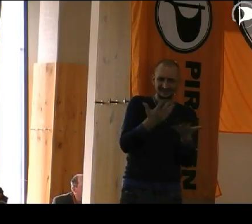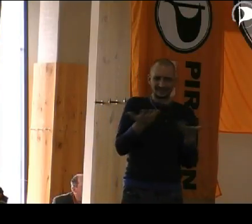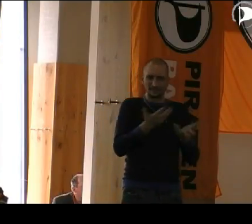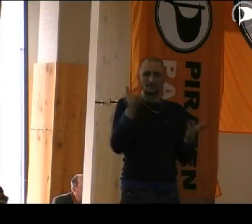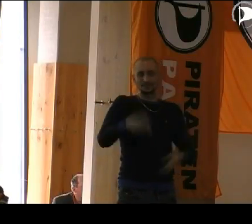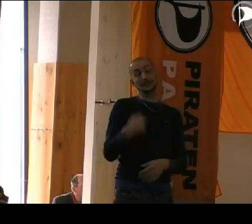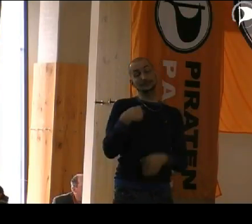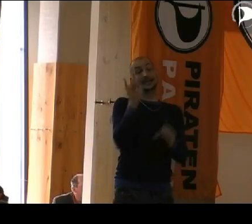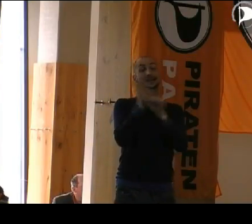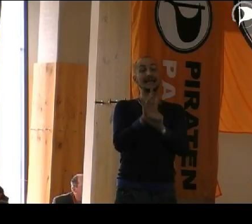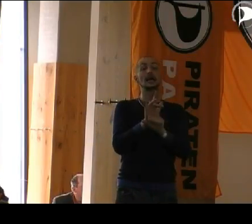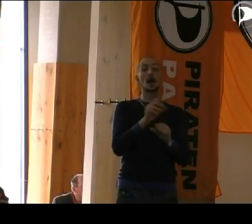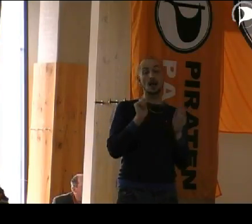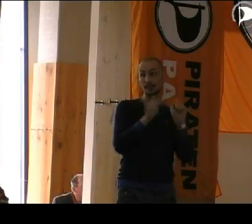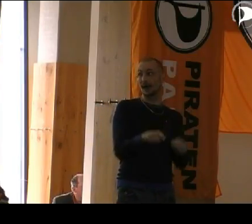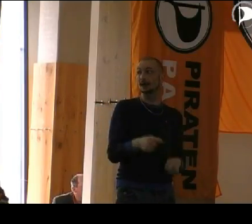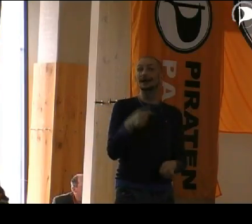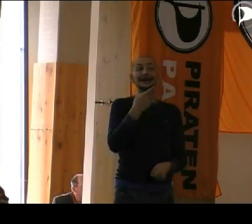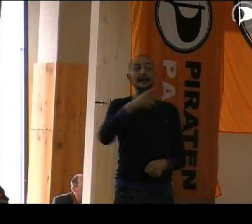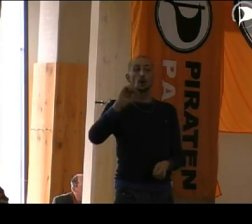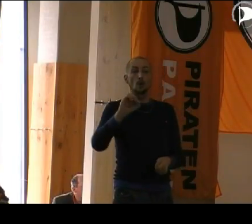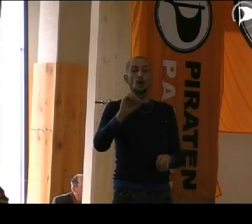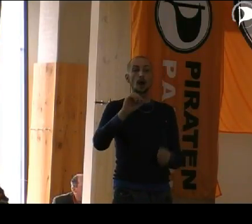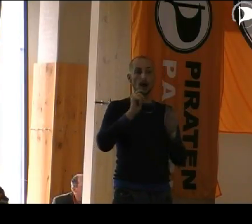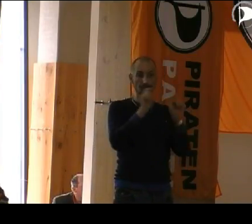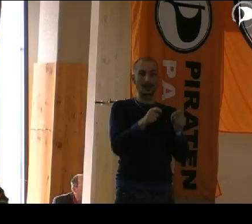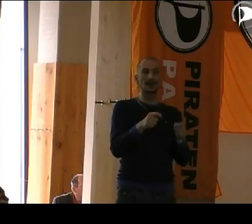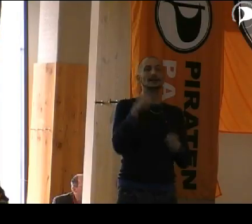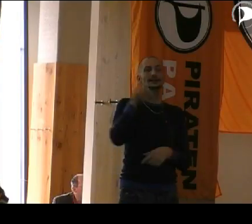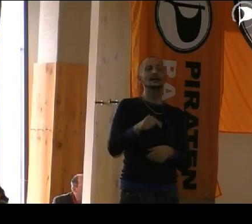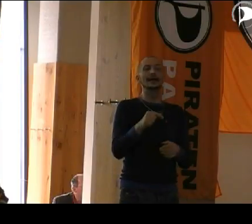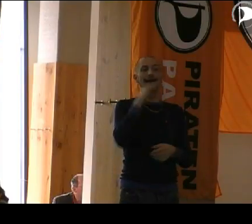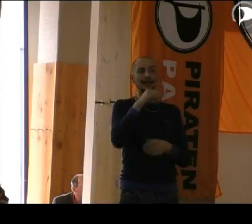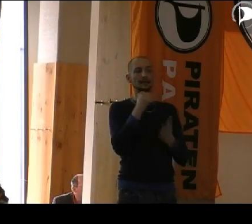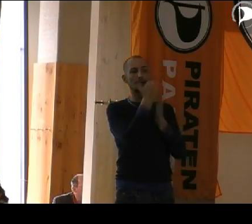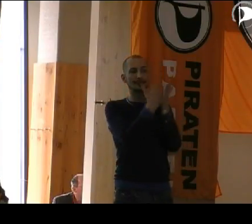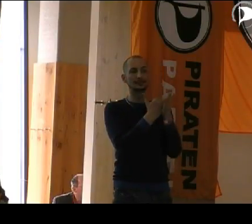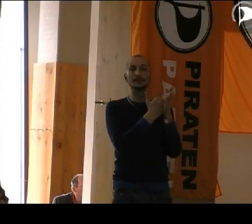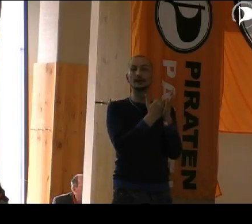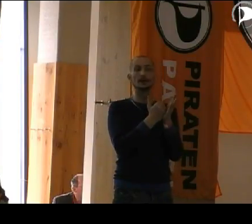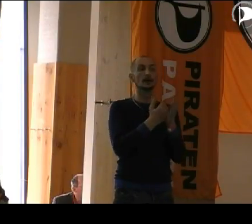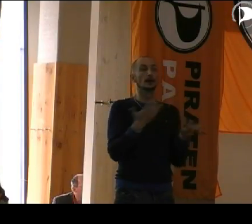okay ich habe die montag auch schließt sogar besser gelingt ist schon geschlossen haben